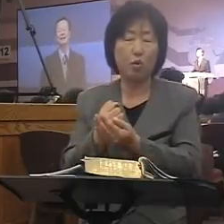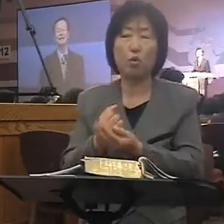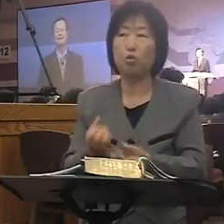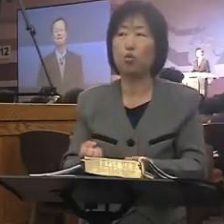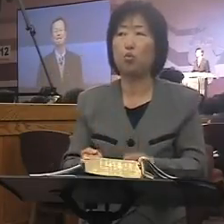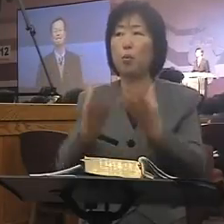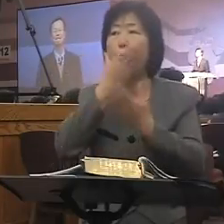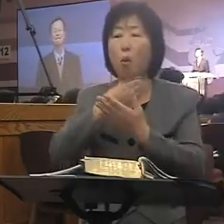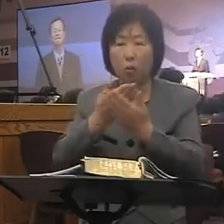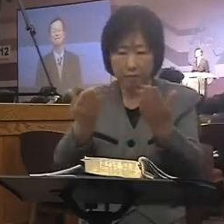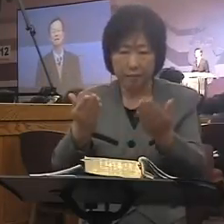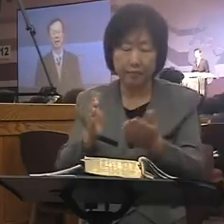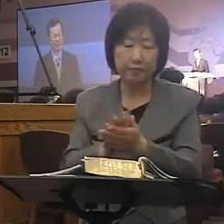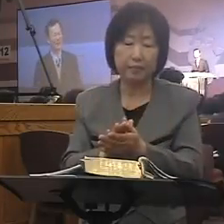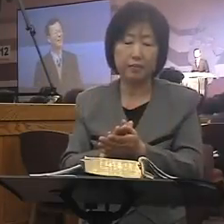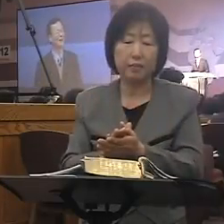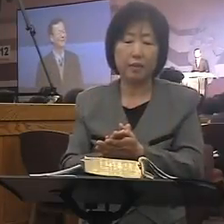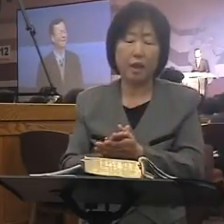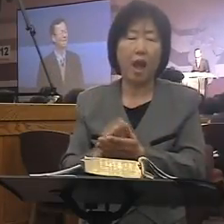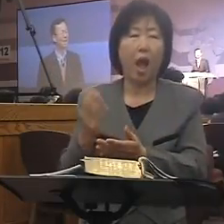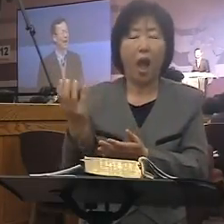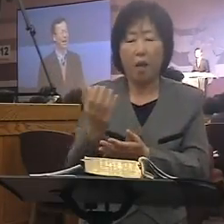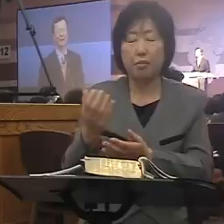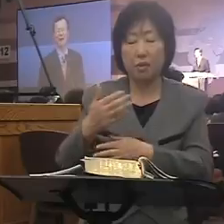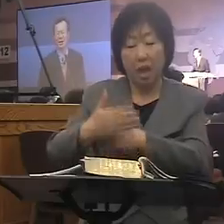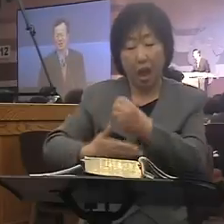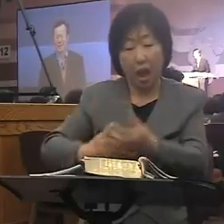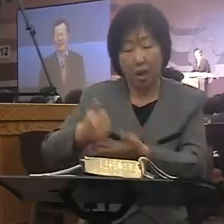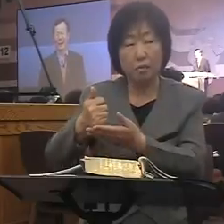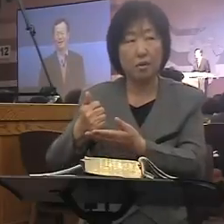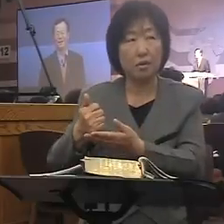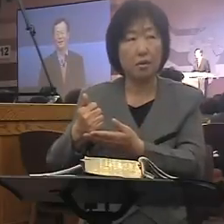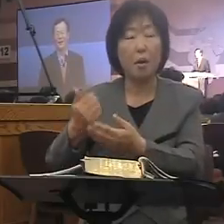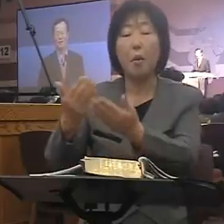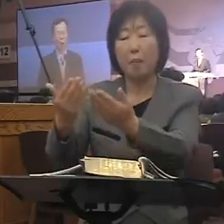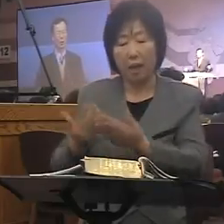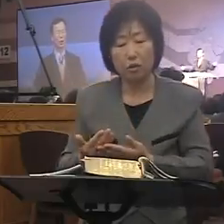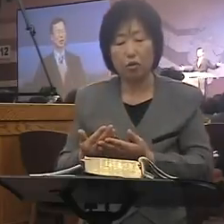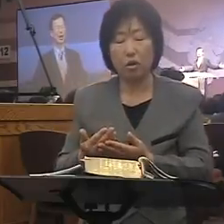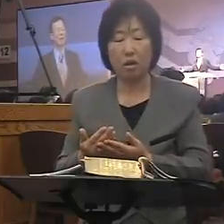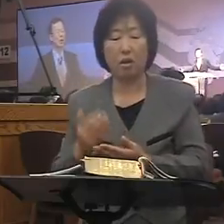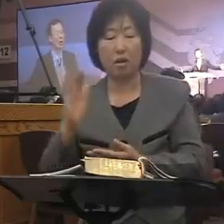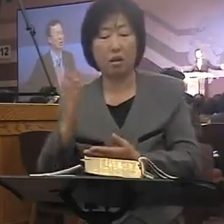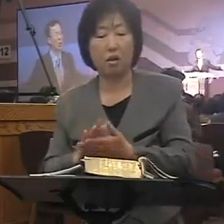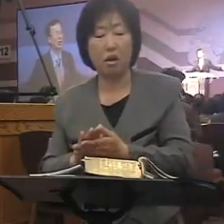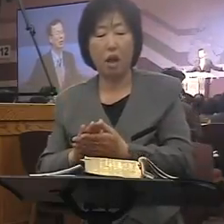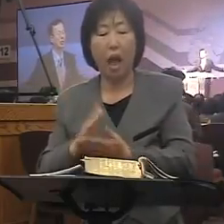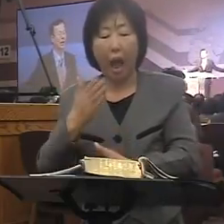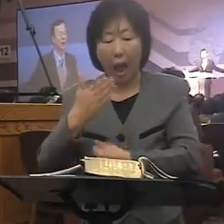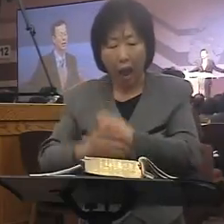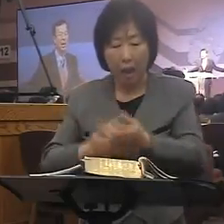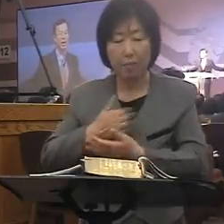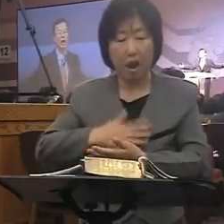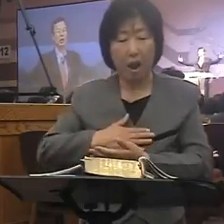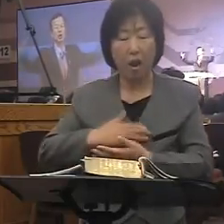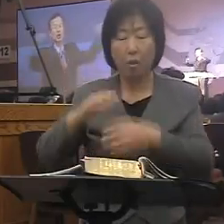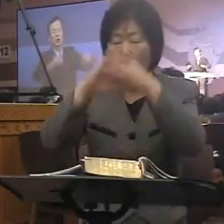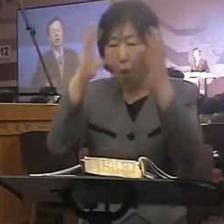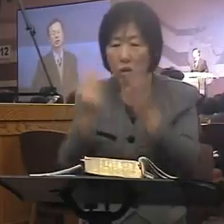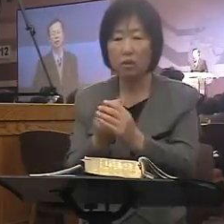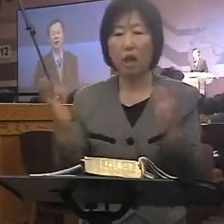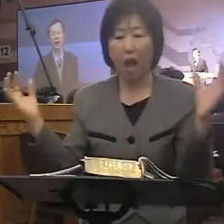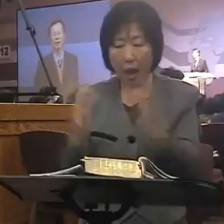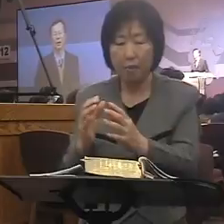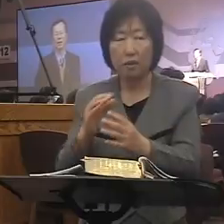아픈 은혜를 받아들이세요. 하나님은 아십니다. 모든 것을 합력하여 선을 이루시겠다는